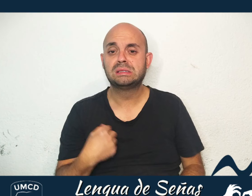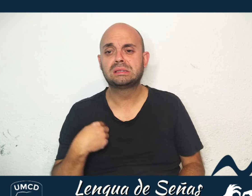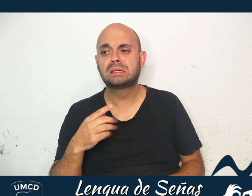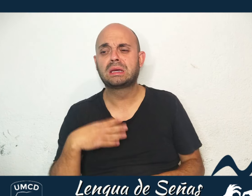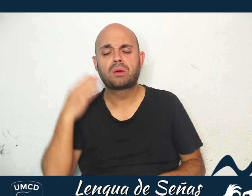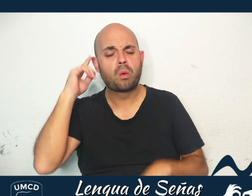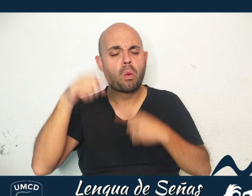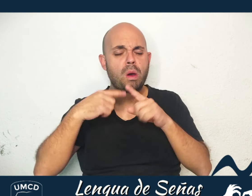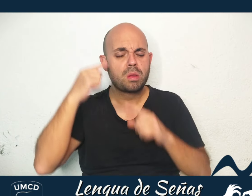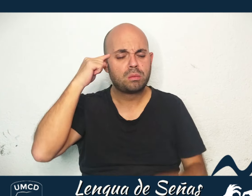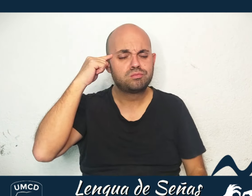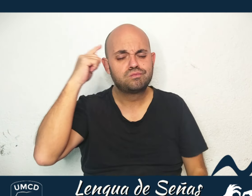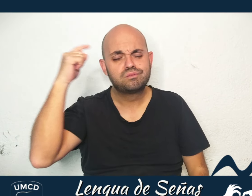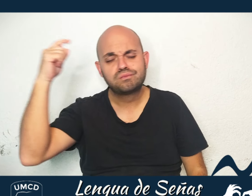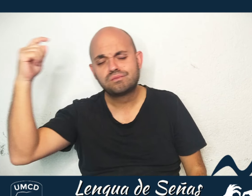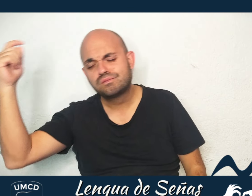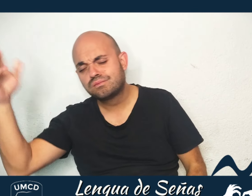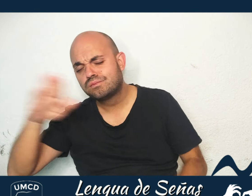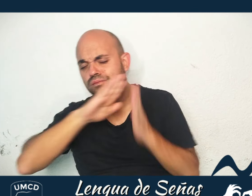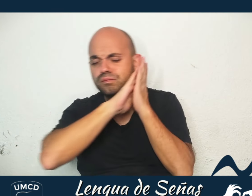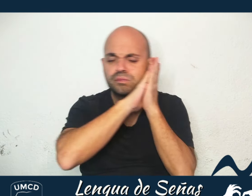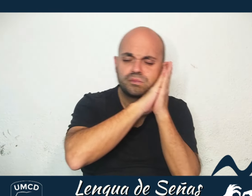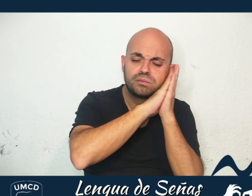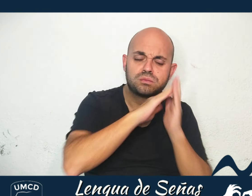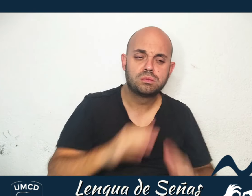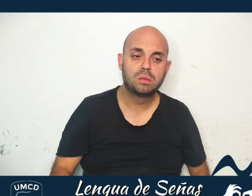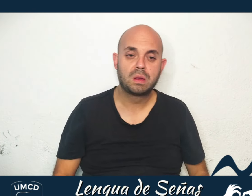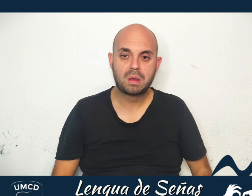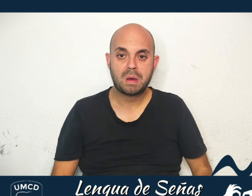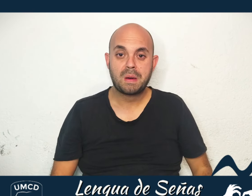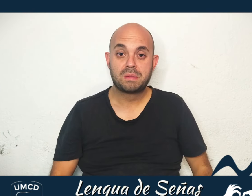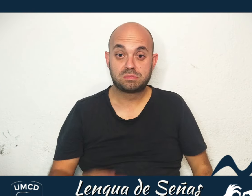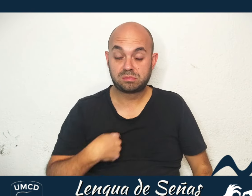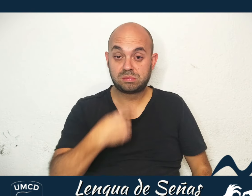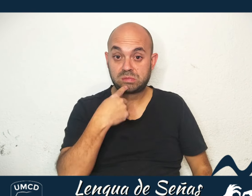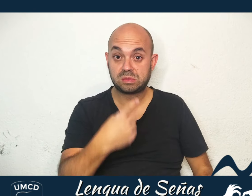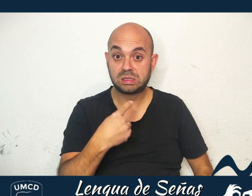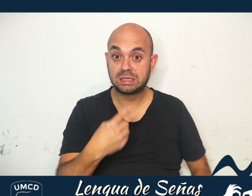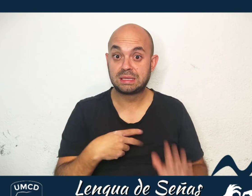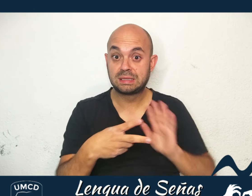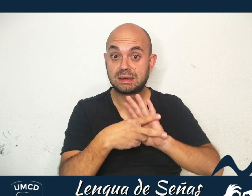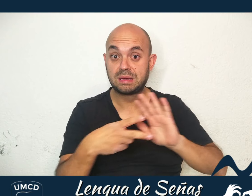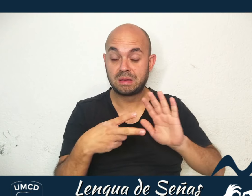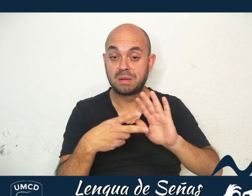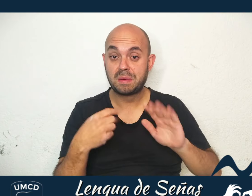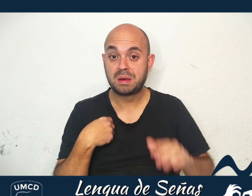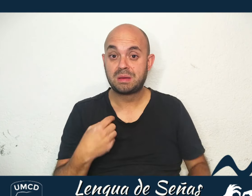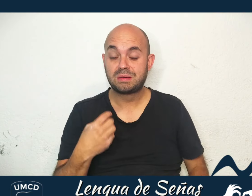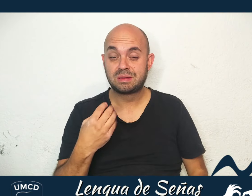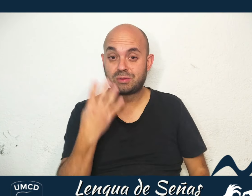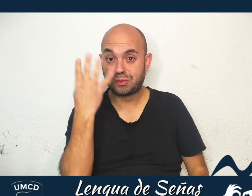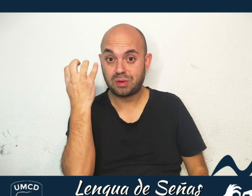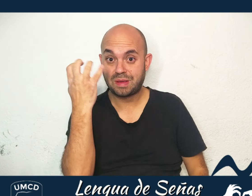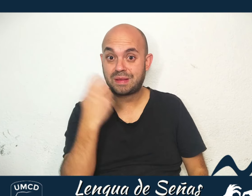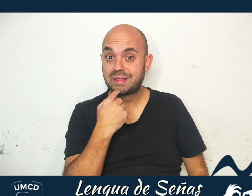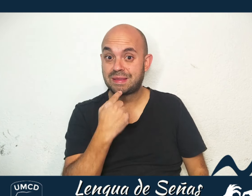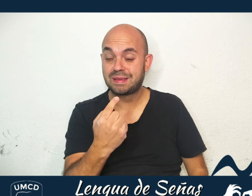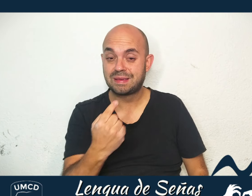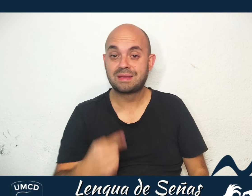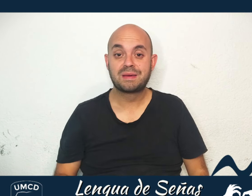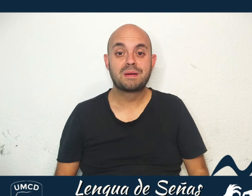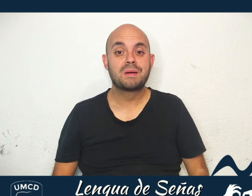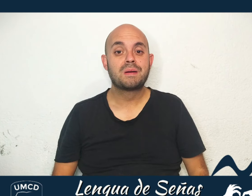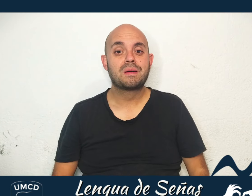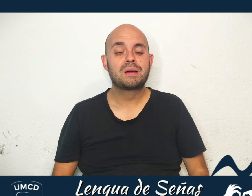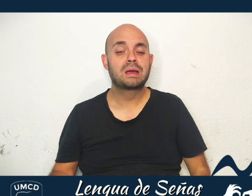él llegó a estar cuando en un momento, según el pasaje, 14 años antes de lo que él escribe